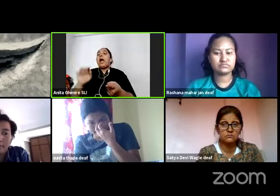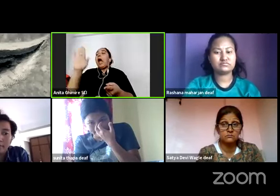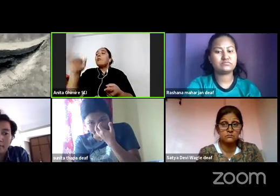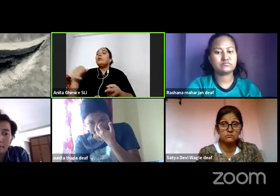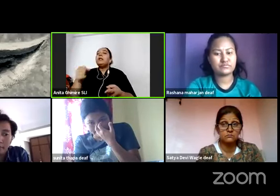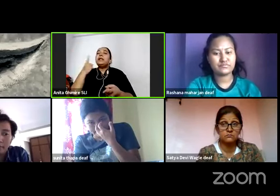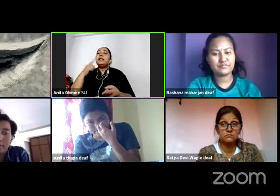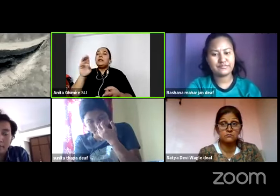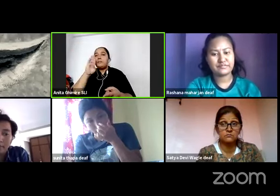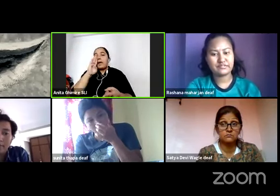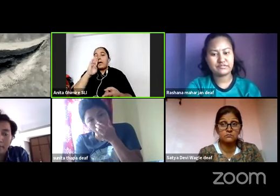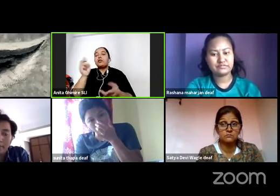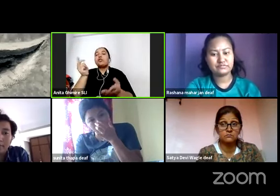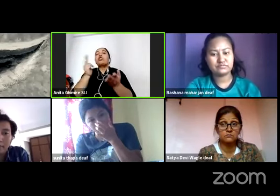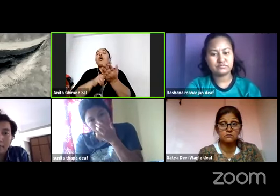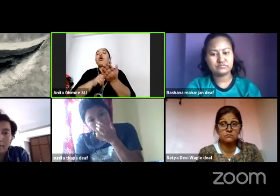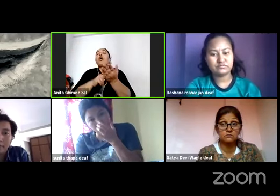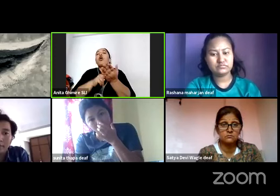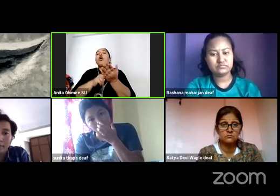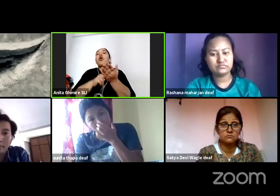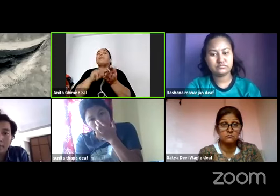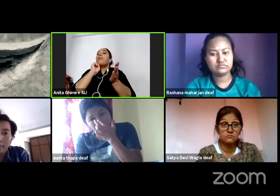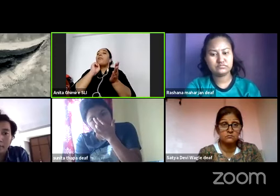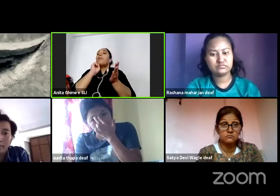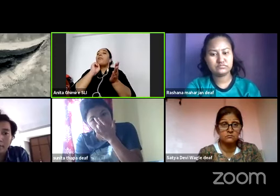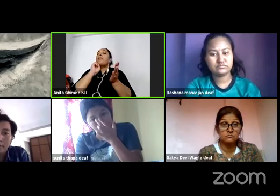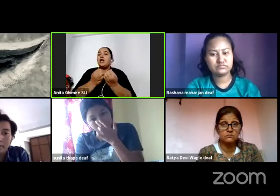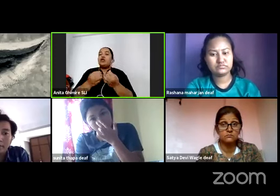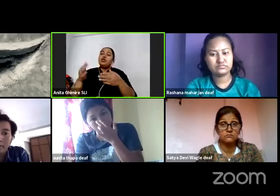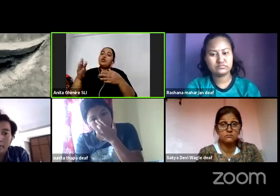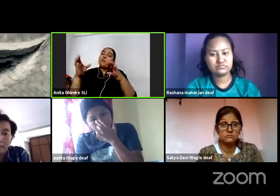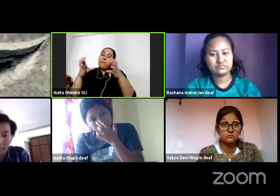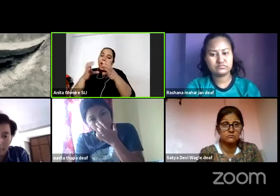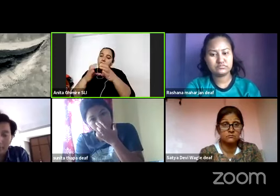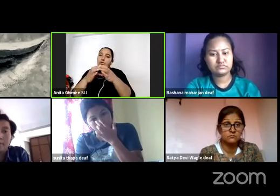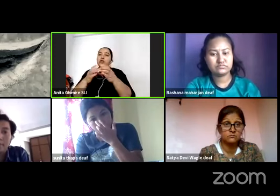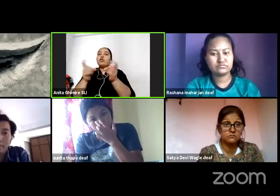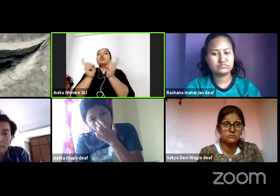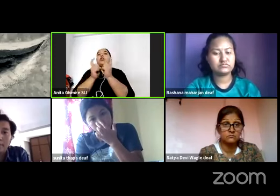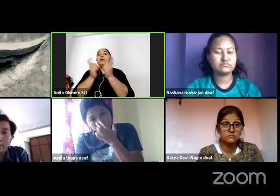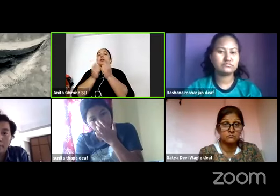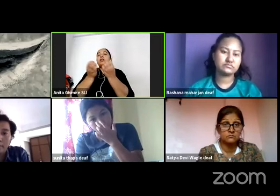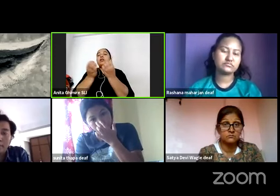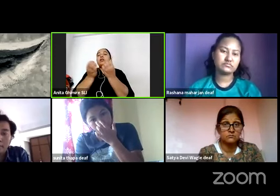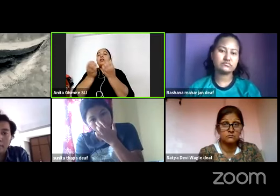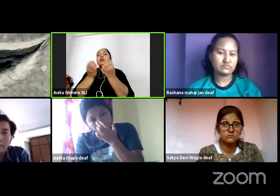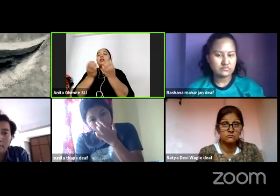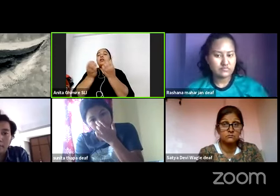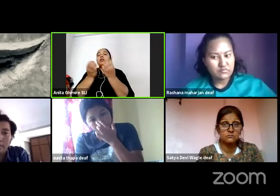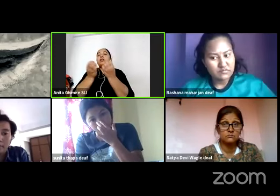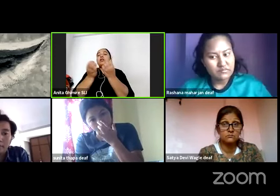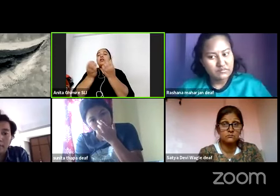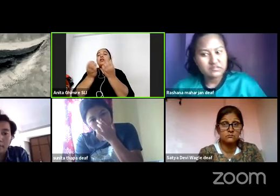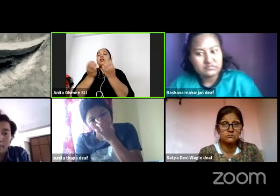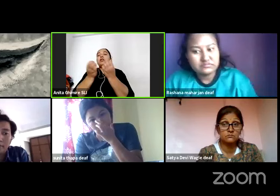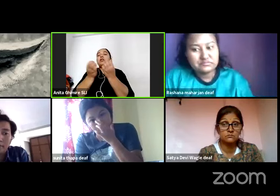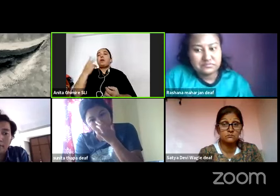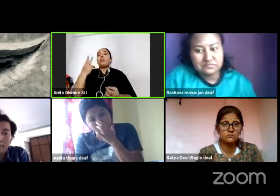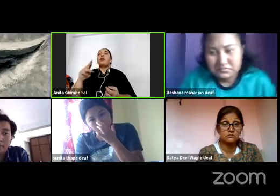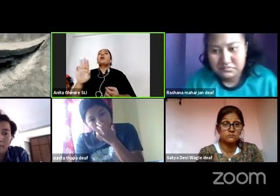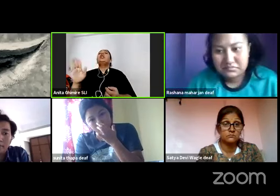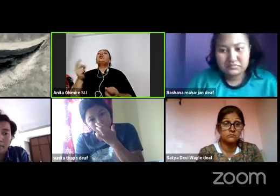बहस गर्न अनि यो पाटो थियो अनि बल्ल अब छलफल गर्न सजिलो हुन्छ. र कतिपय कुरा चाहिँ अघि निर भाइले भनेको कुरामा